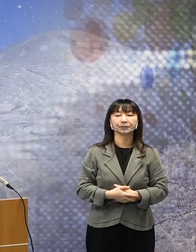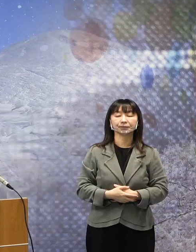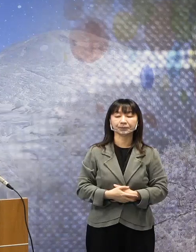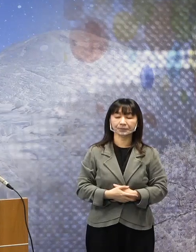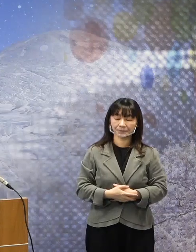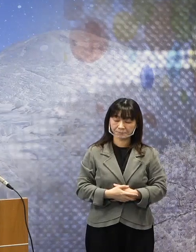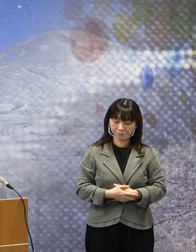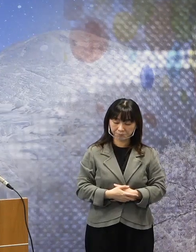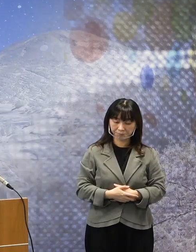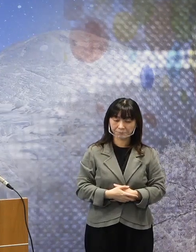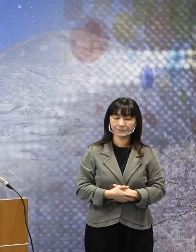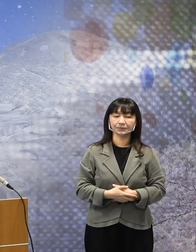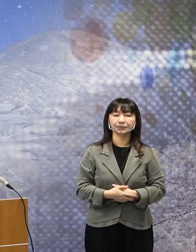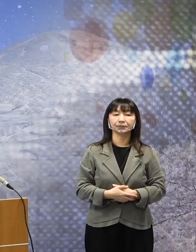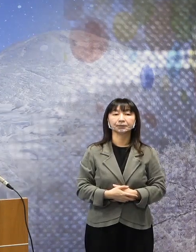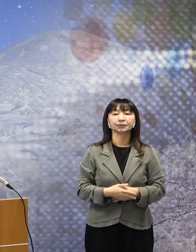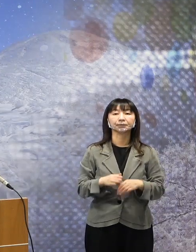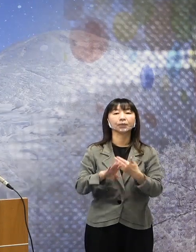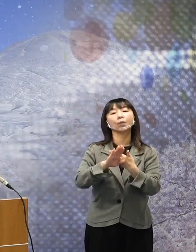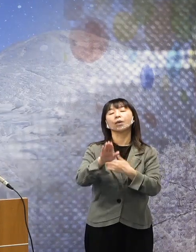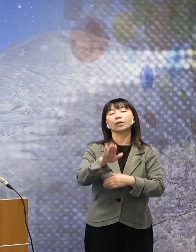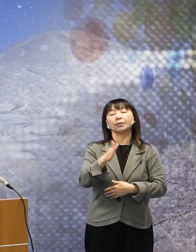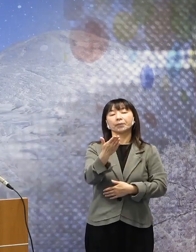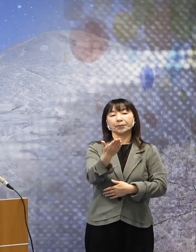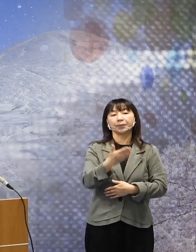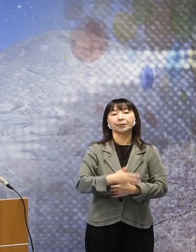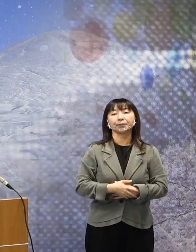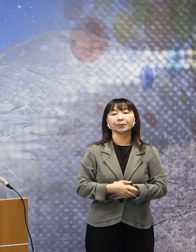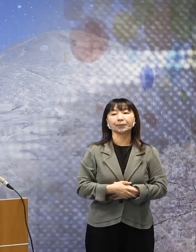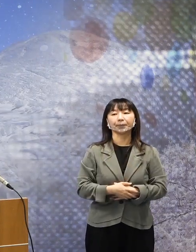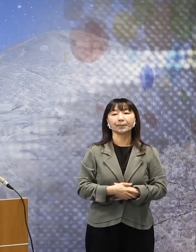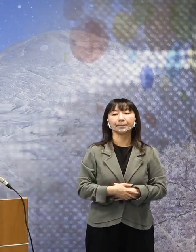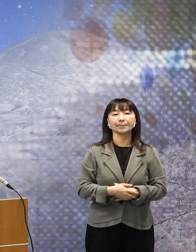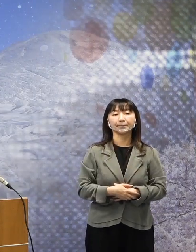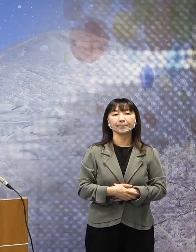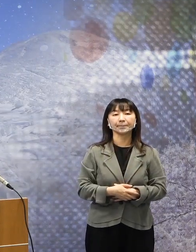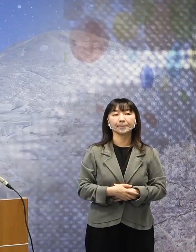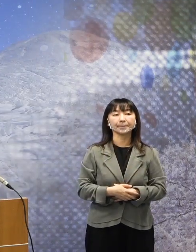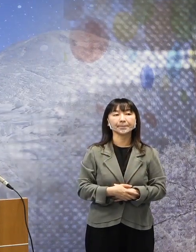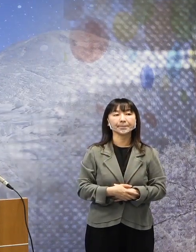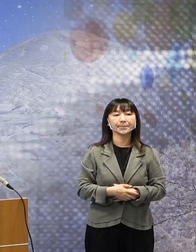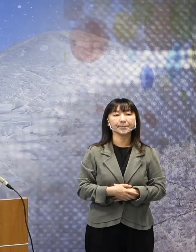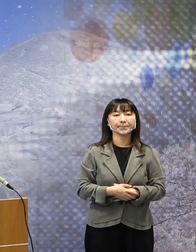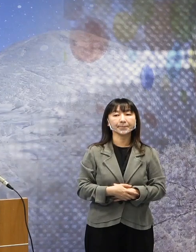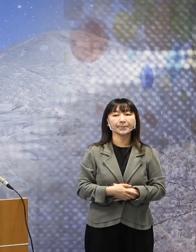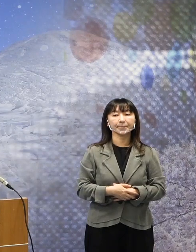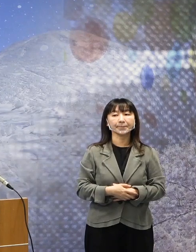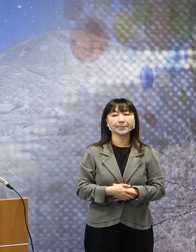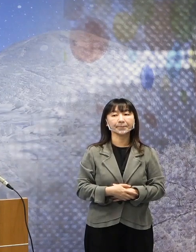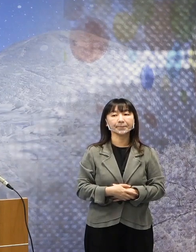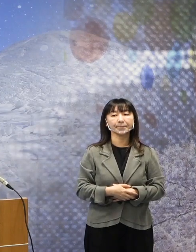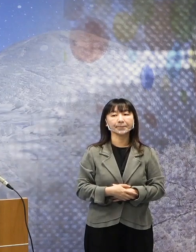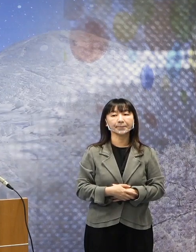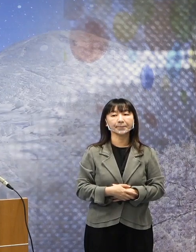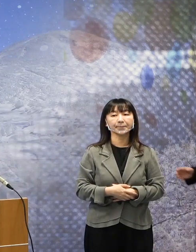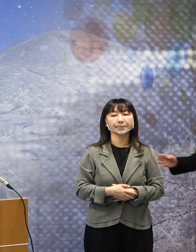がとうございます。 はい、他にご質問ございませんか。 はい、では前の方で